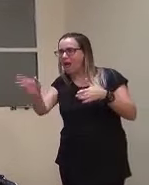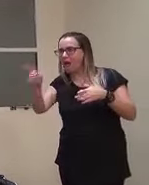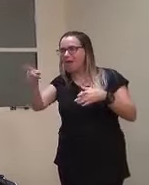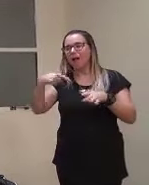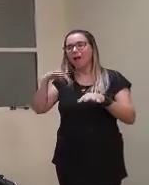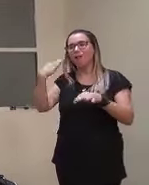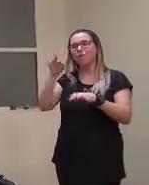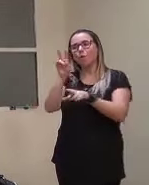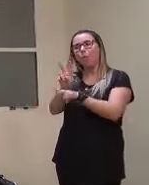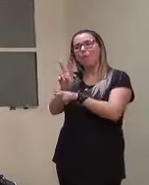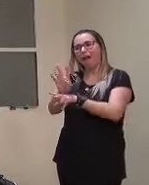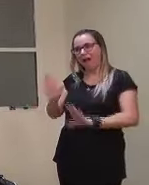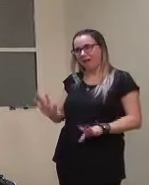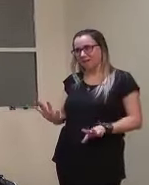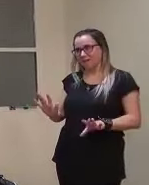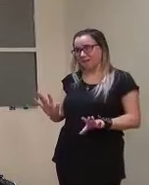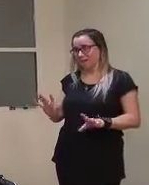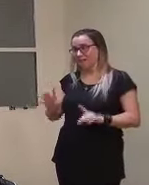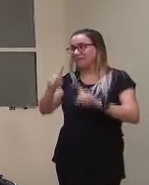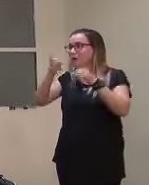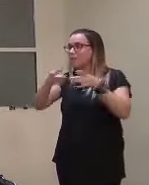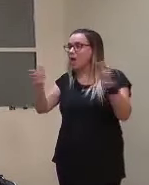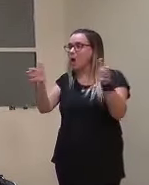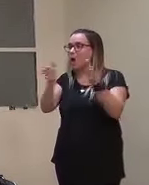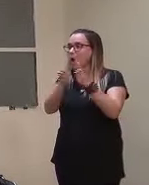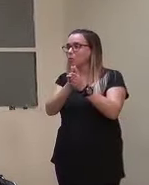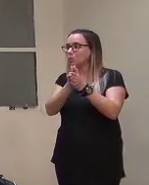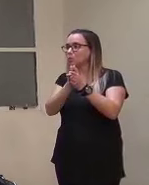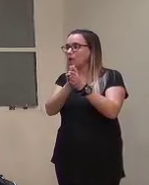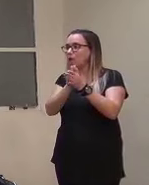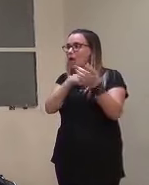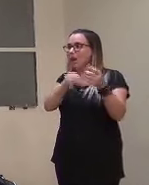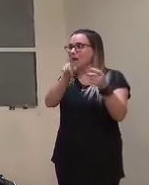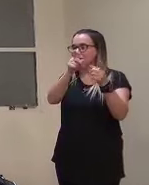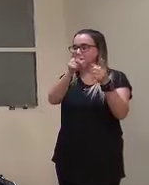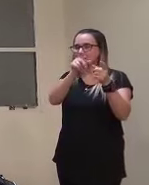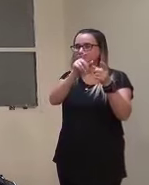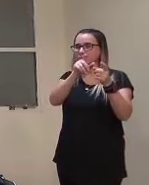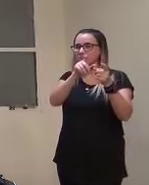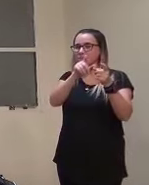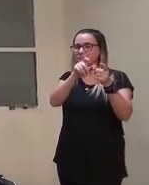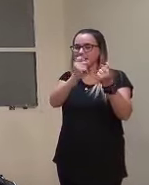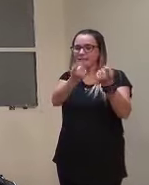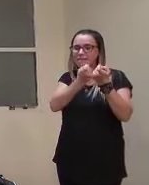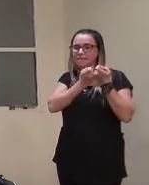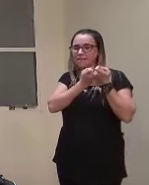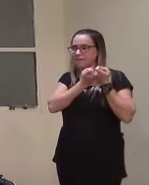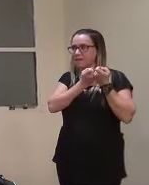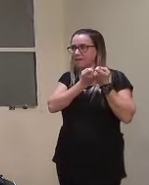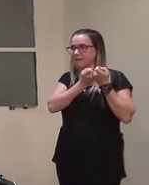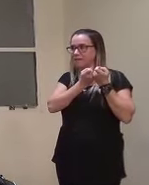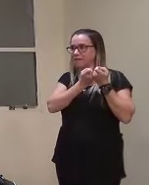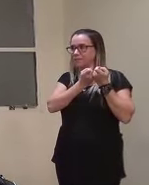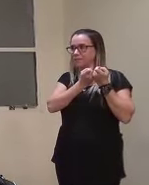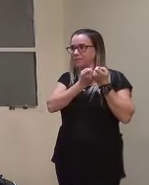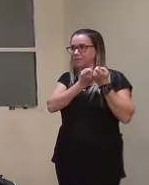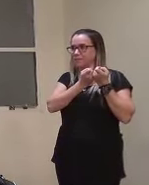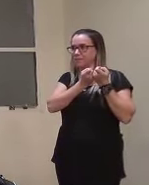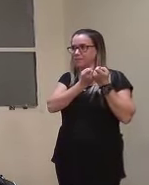cuidar digamos junto con la necesidad de poder publicarla las